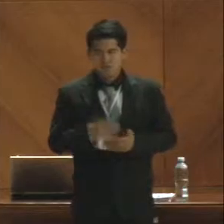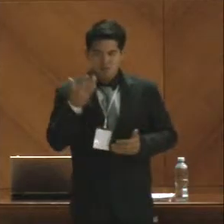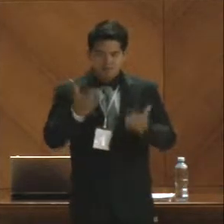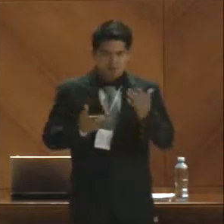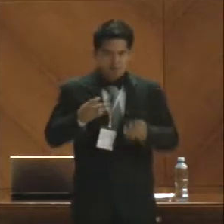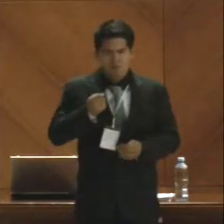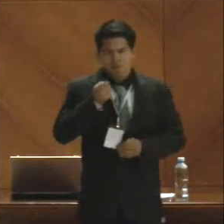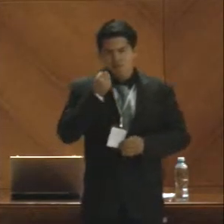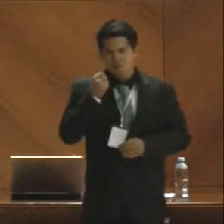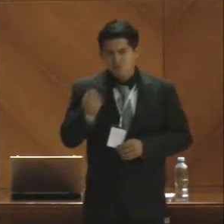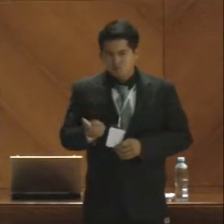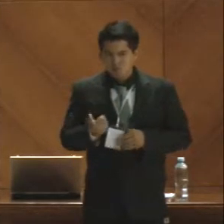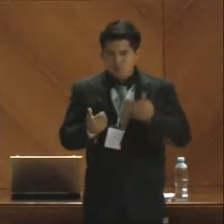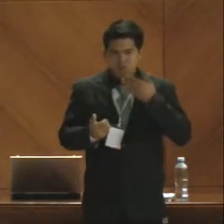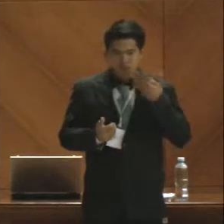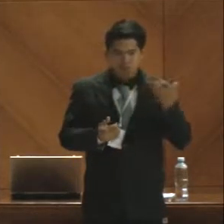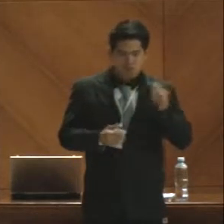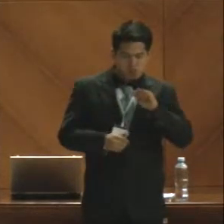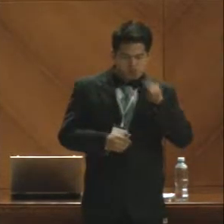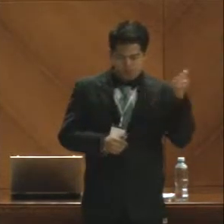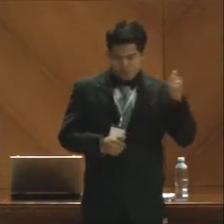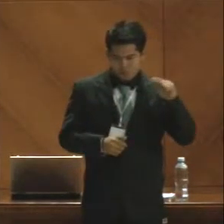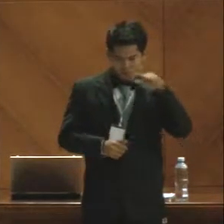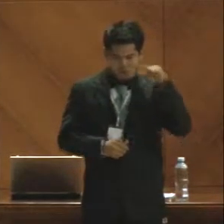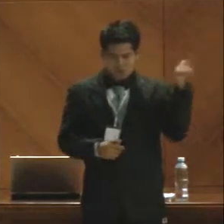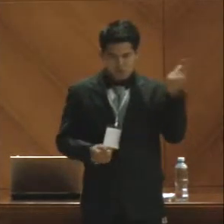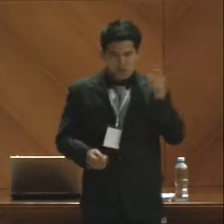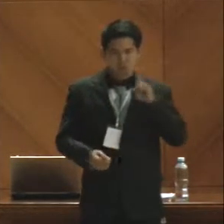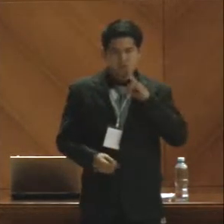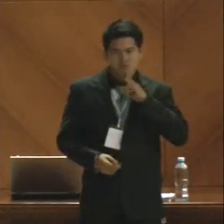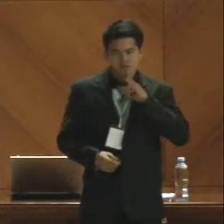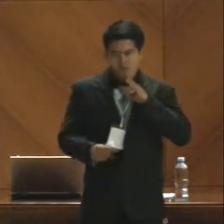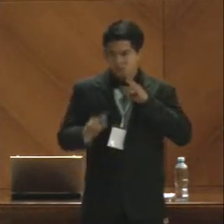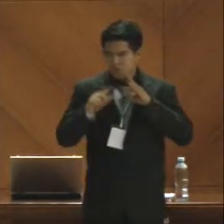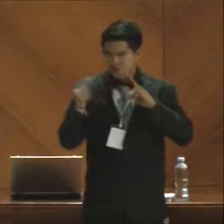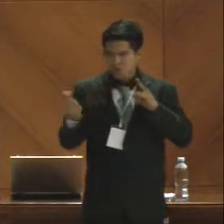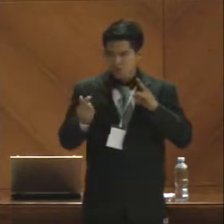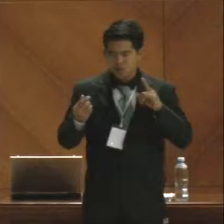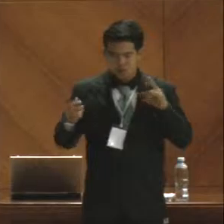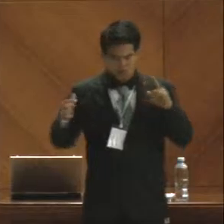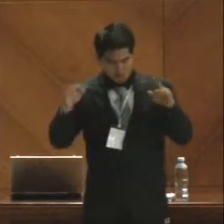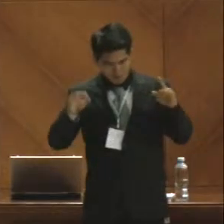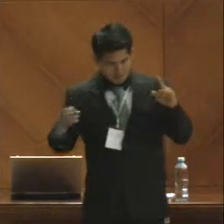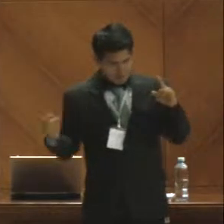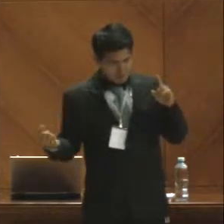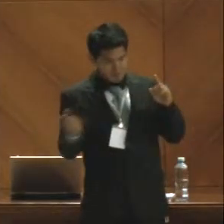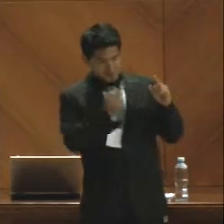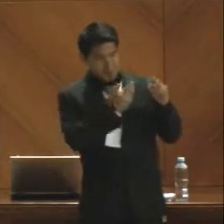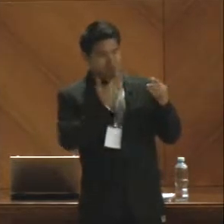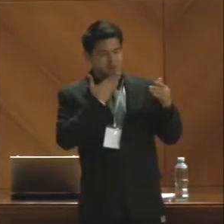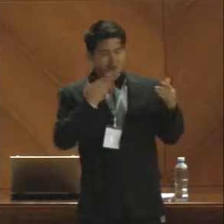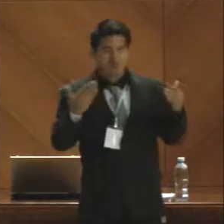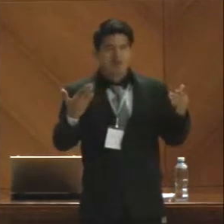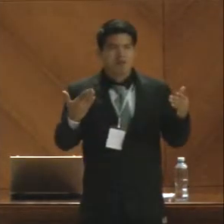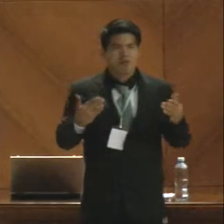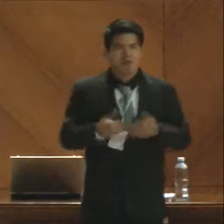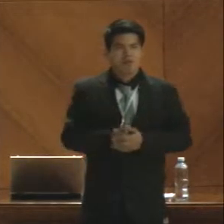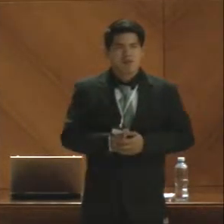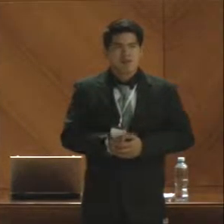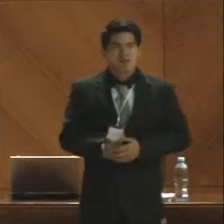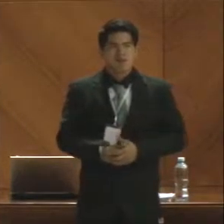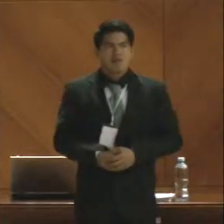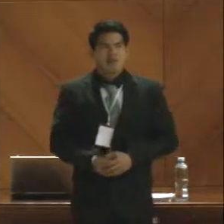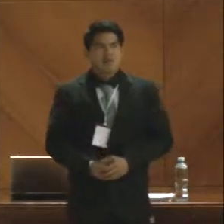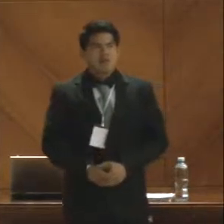casi cero comparado a instituciones como el gobierno de los Estados Unidos, puede poner en jaque a los poderes más grandes del mundo, ¿no? Pasémosle, por favor.